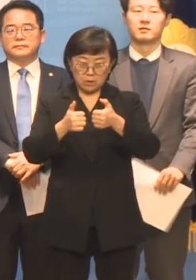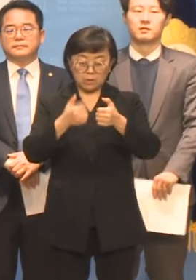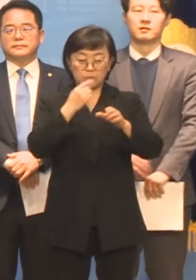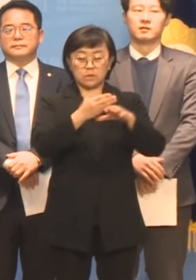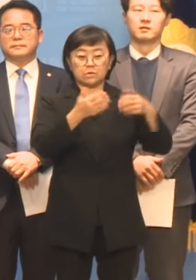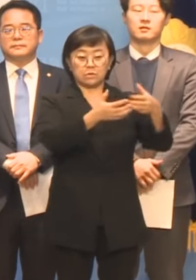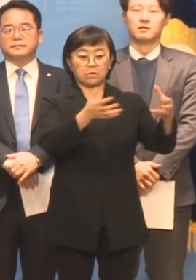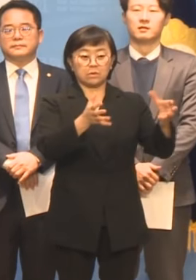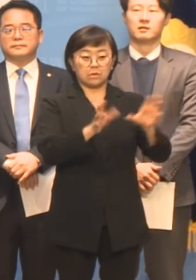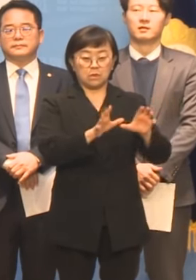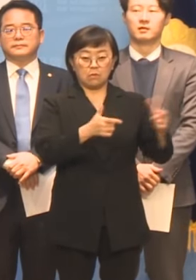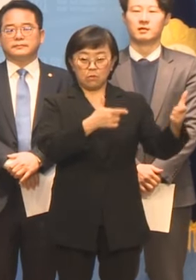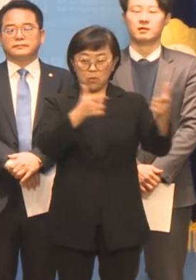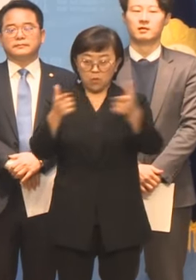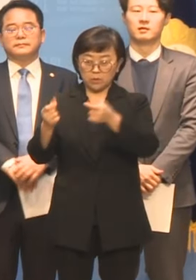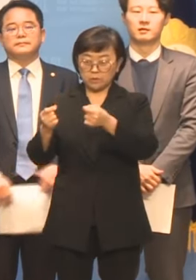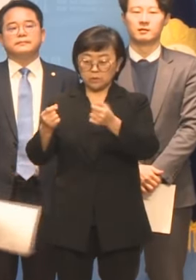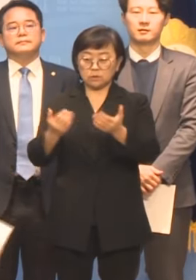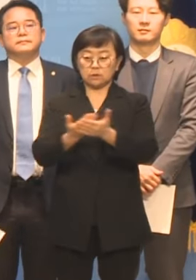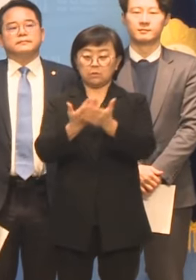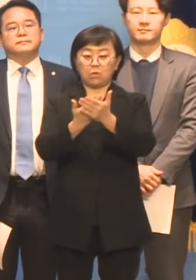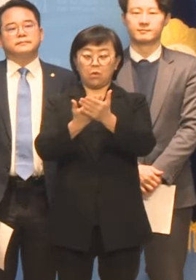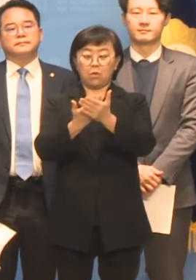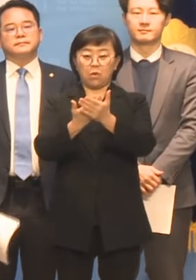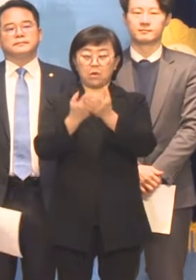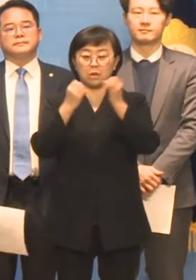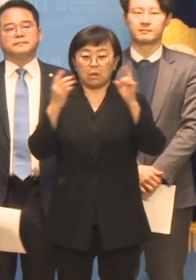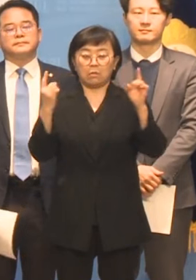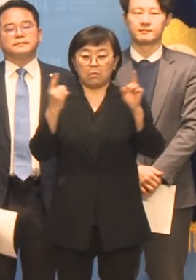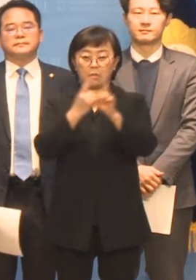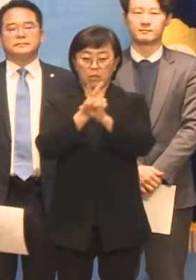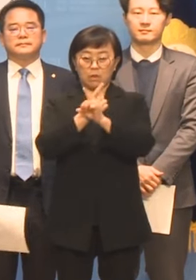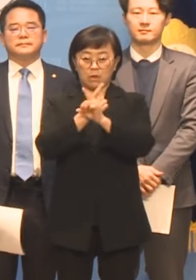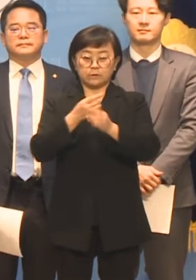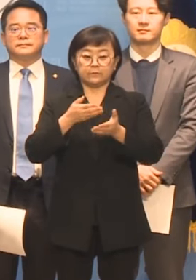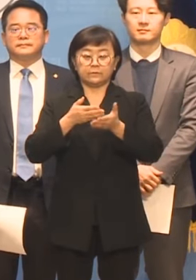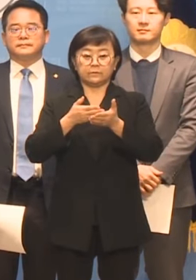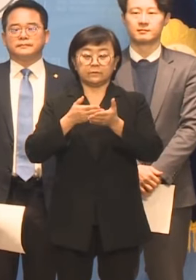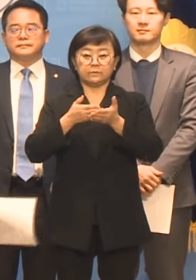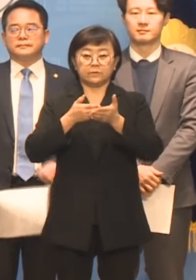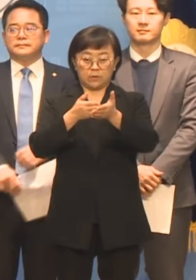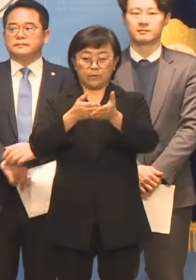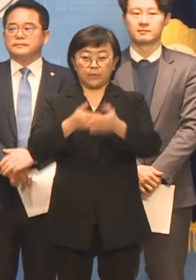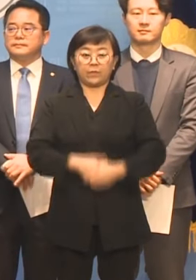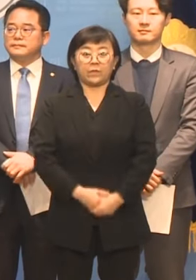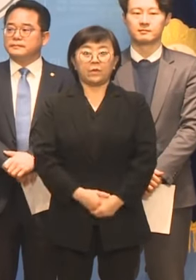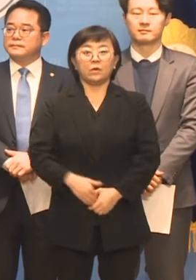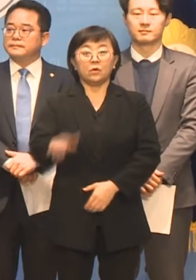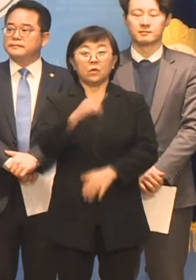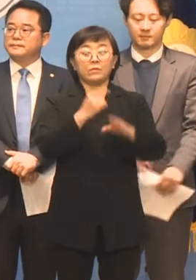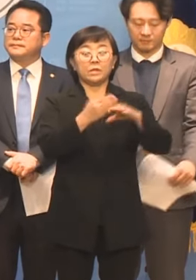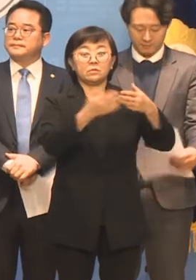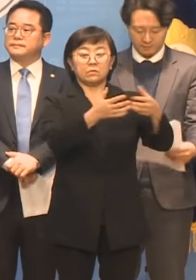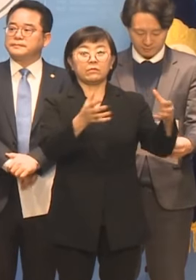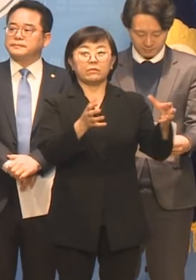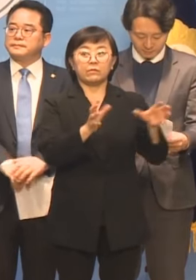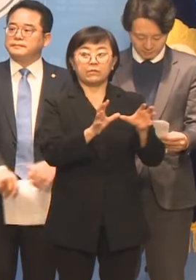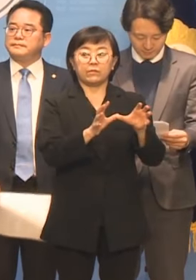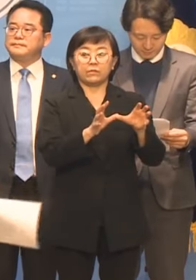민주당과 모든 진보 개혁 정당들에게 제안하였습니다. 우리 민주당 의원들은